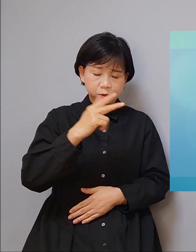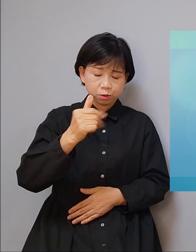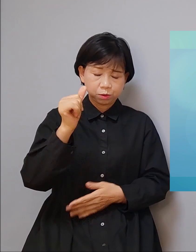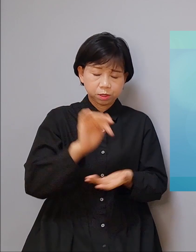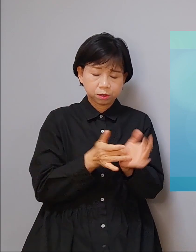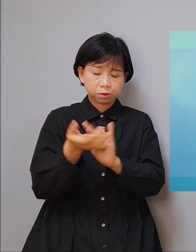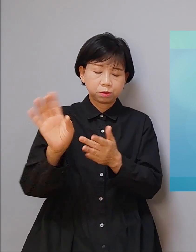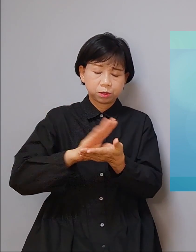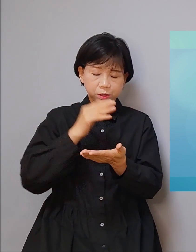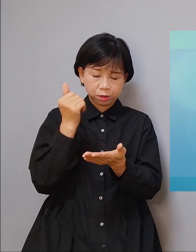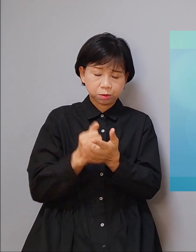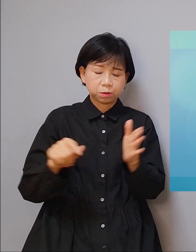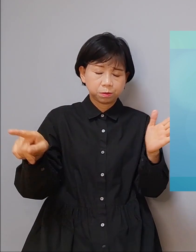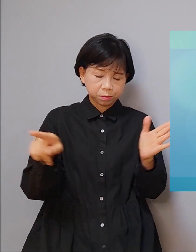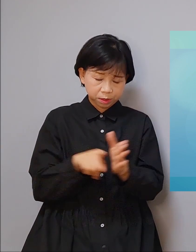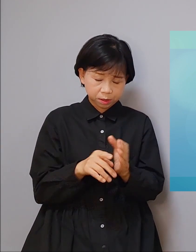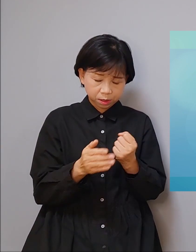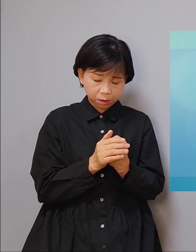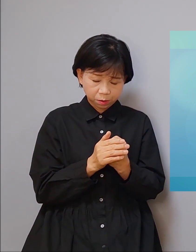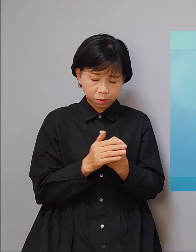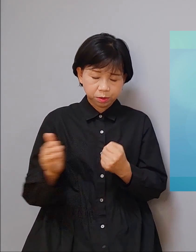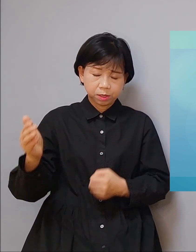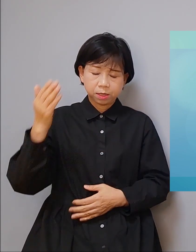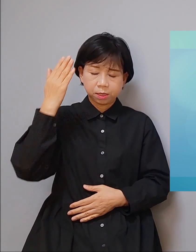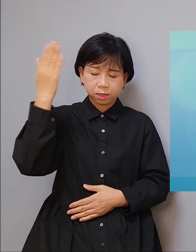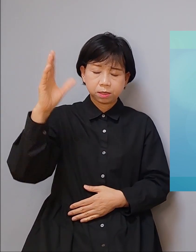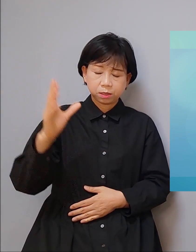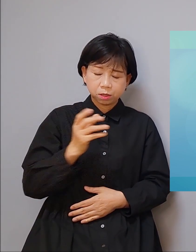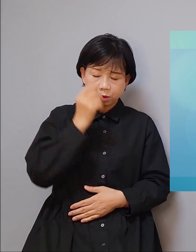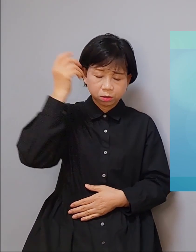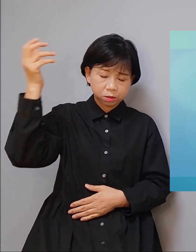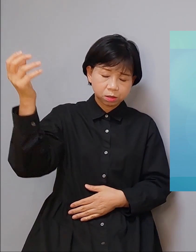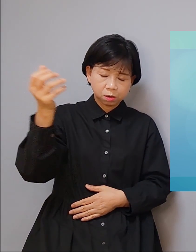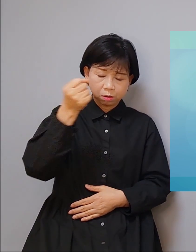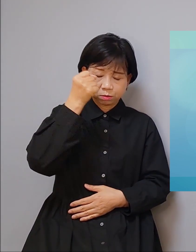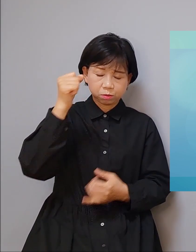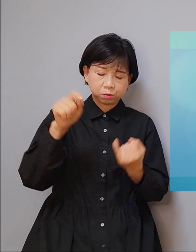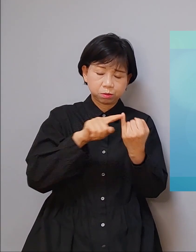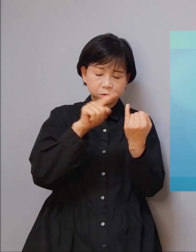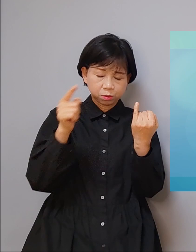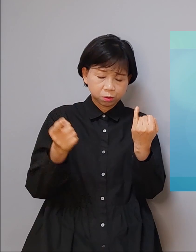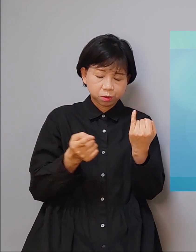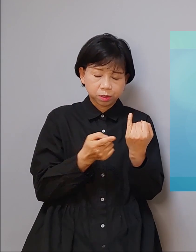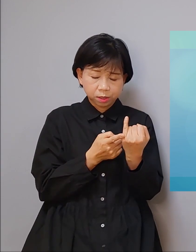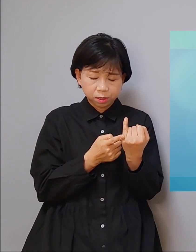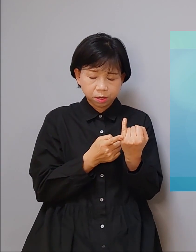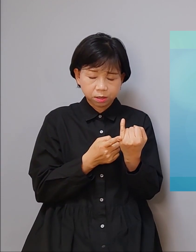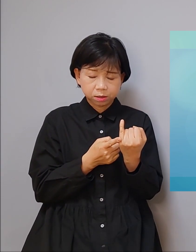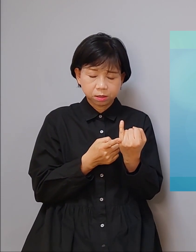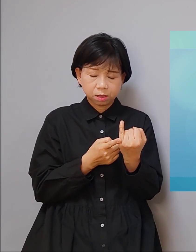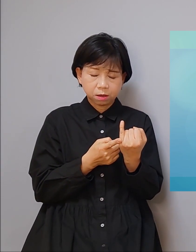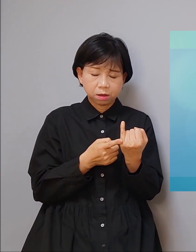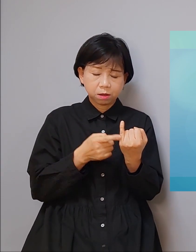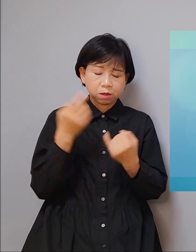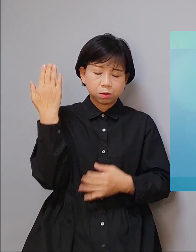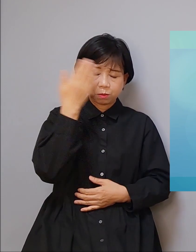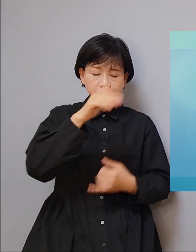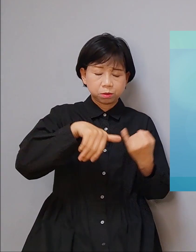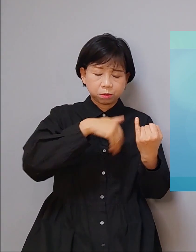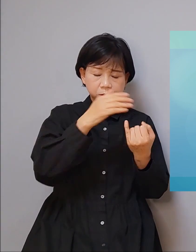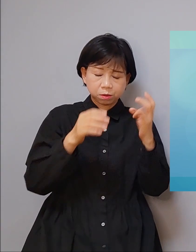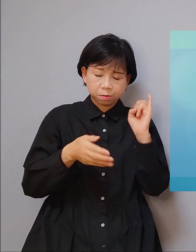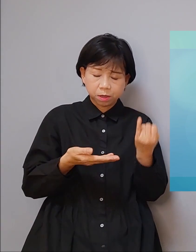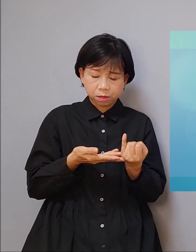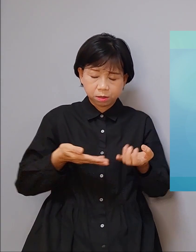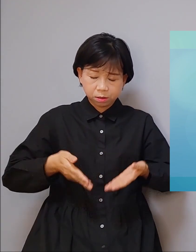주 예수 그리스도를 믿사오니 이는 성령으로 잉태하사 동정녀 마리아에게 나시고 본디오